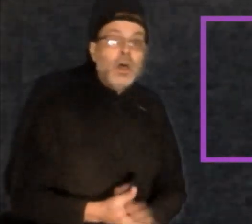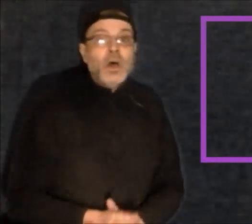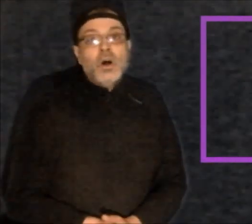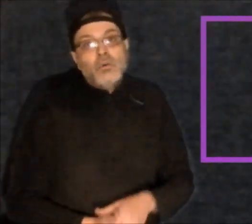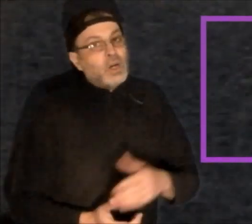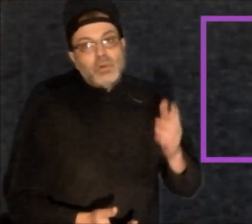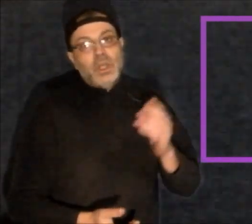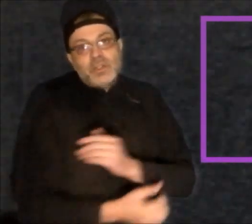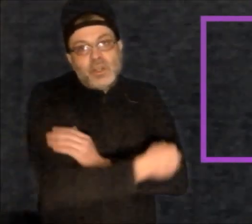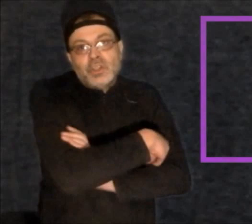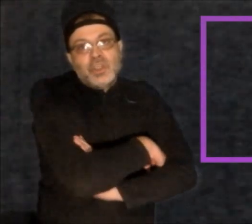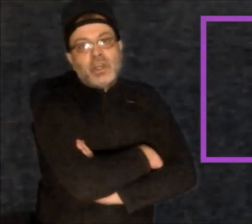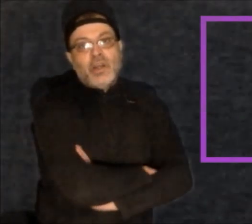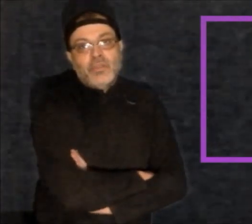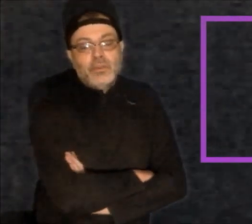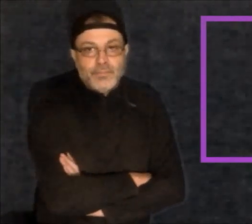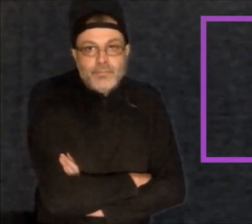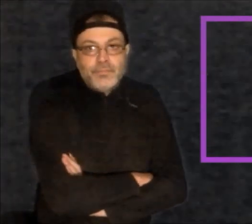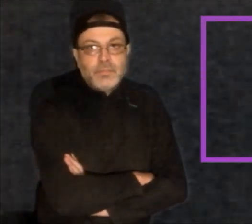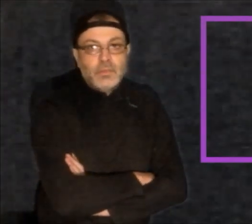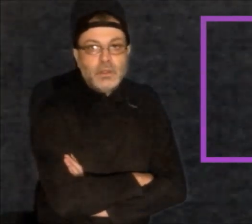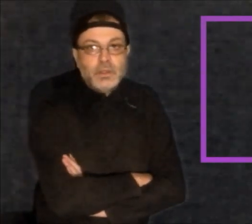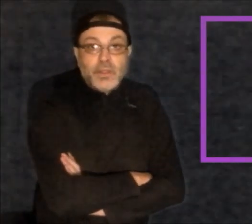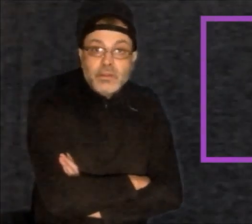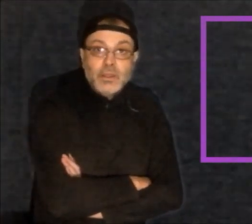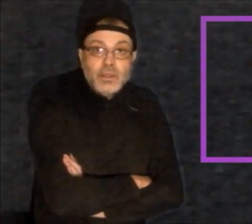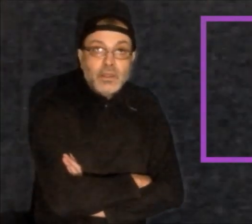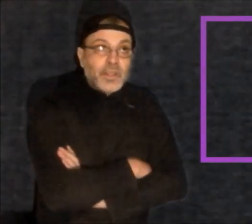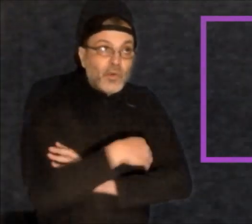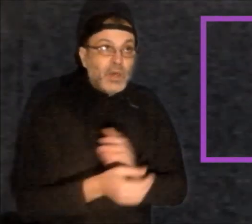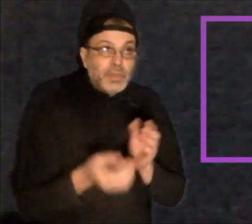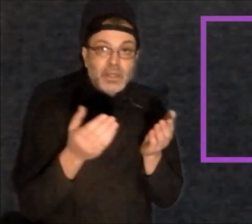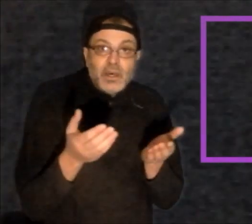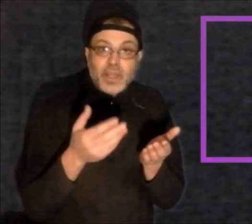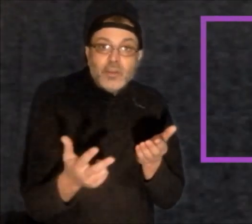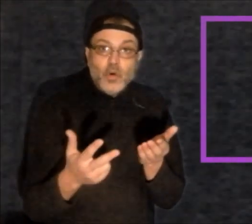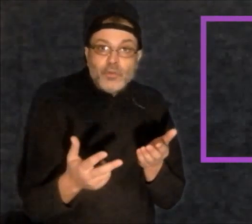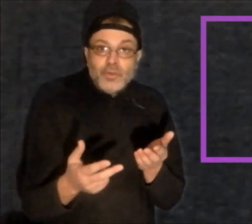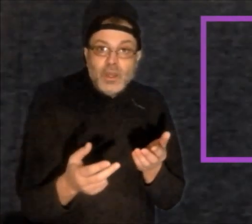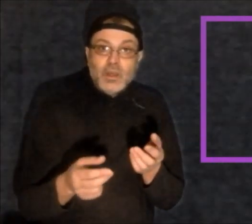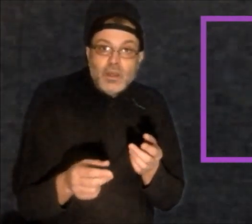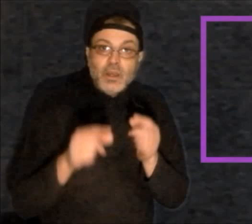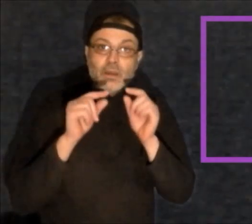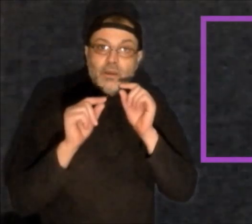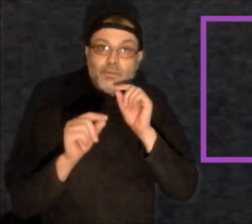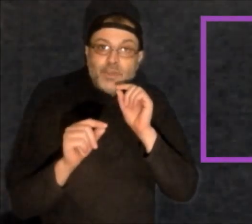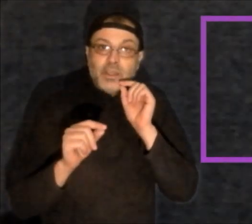وجاراتها وكل حسن من الجيران. إذن ترون بأن ثلاث حرف